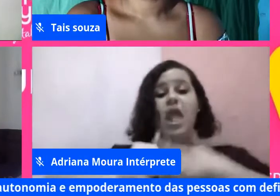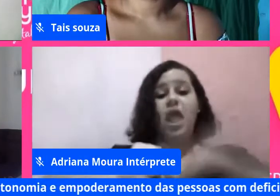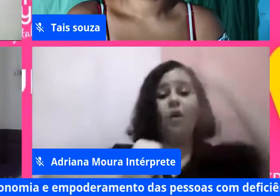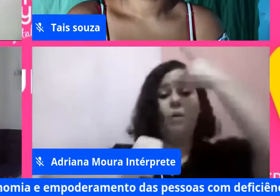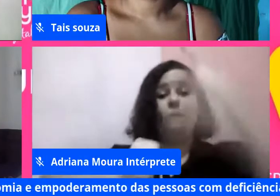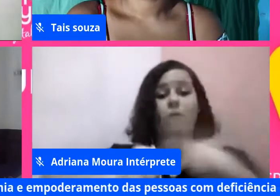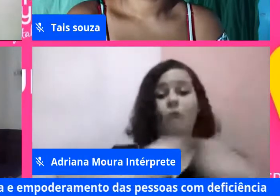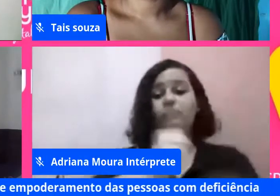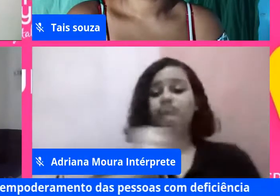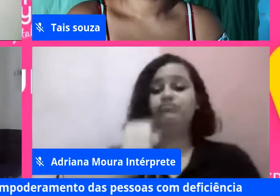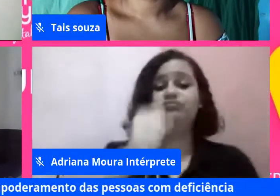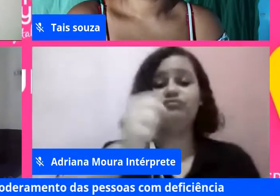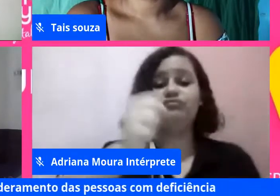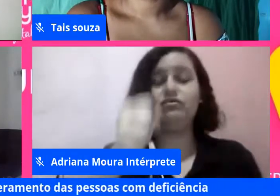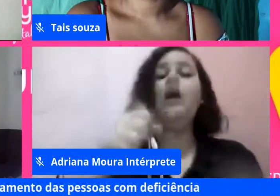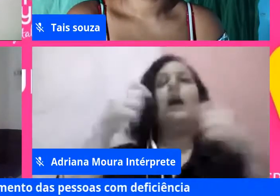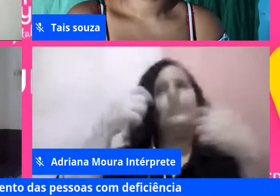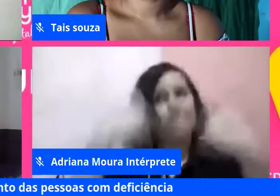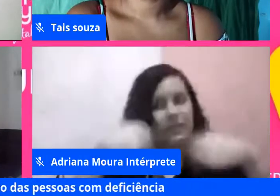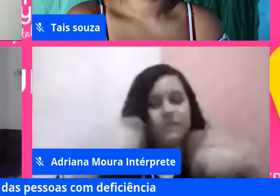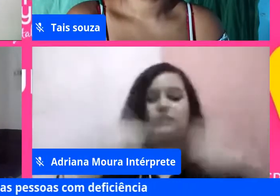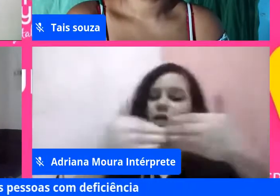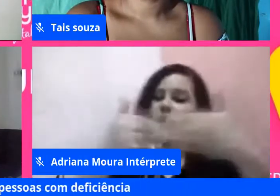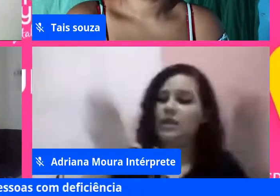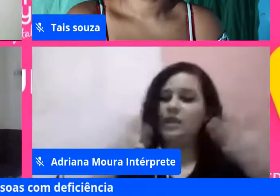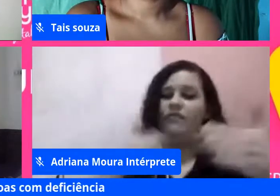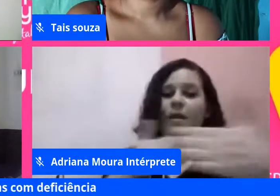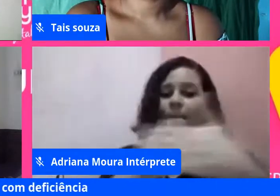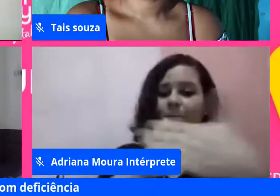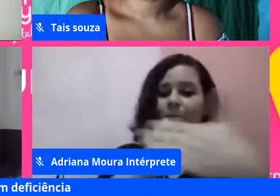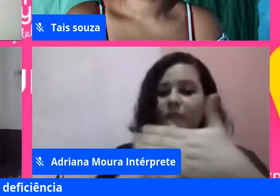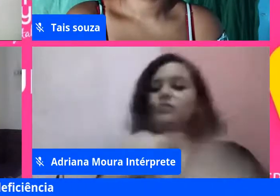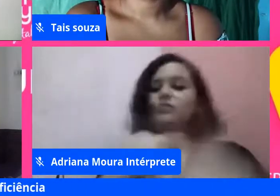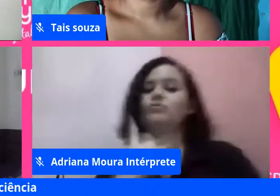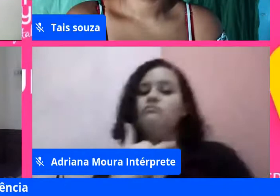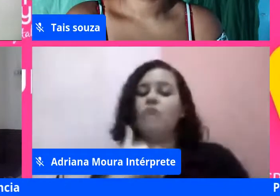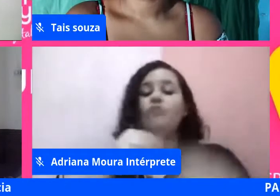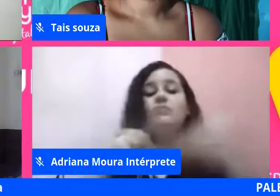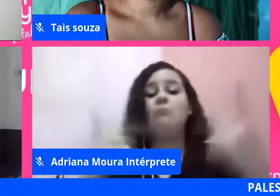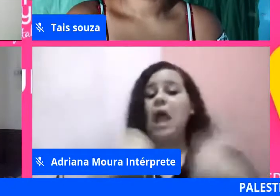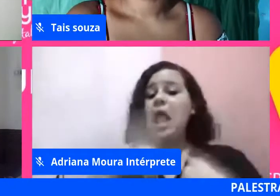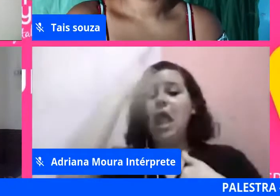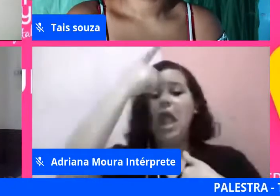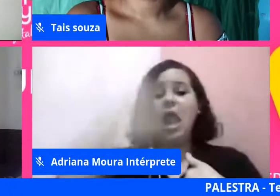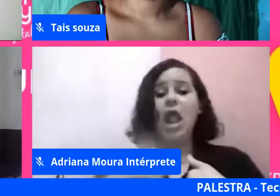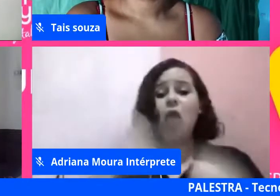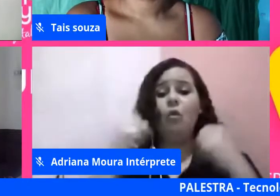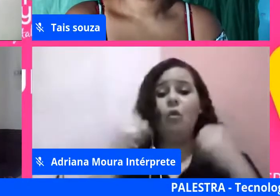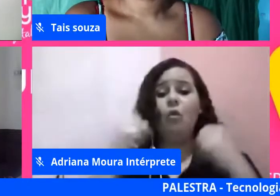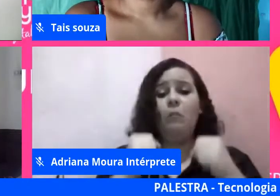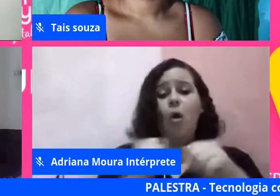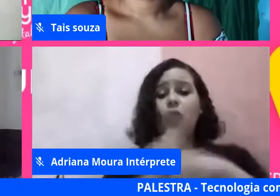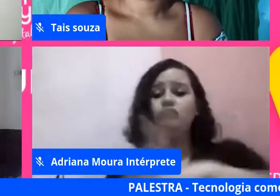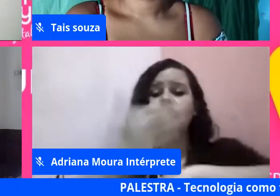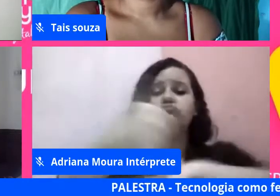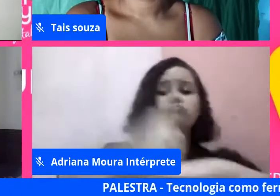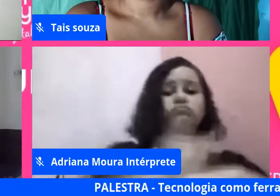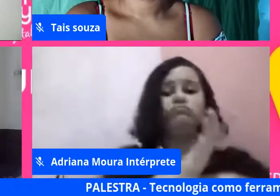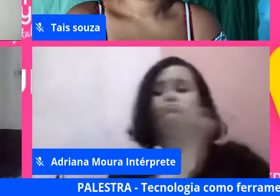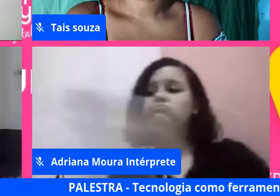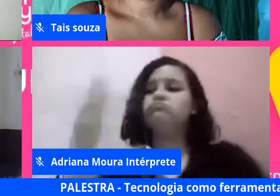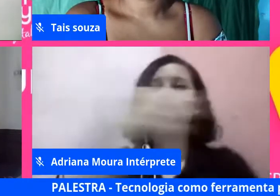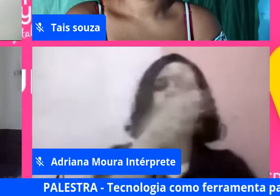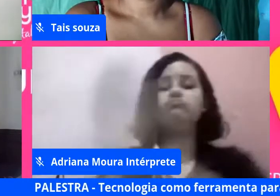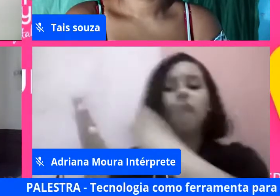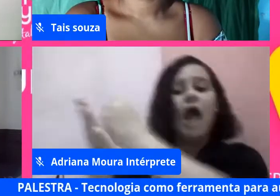é importante dizer, eu consigo ir para qualquer lugar. Então, eu consigo, né, me locomover sem precisar de ajuda, sem precisar